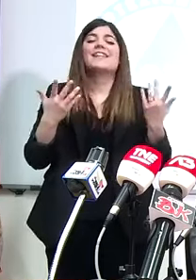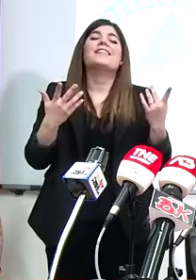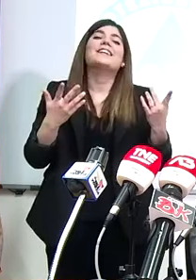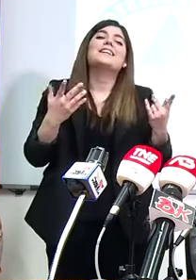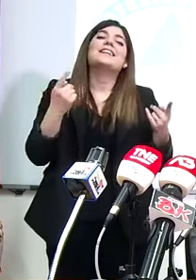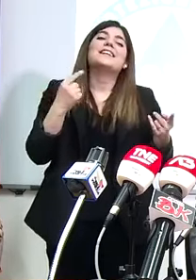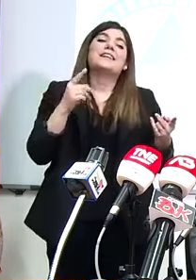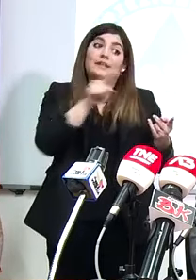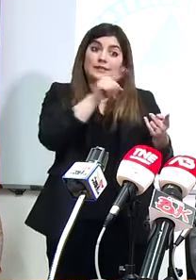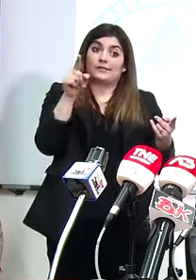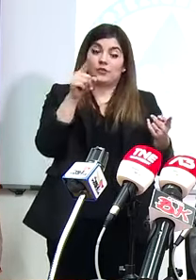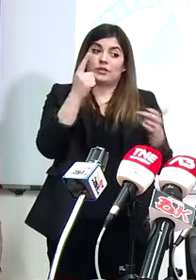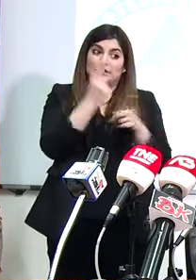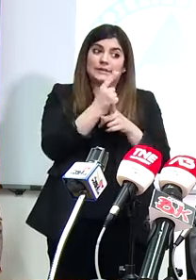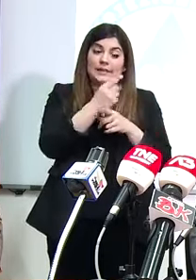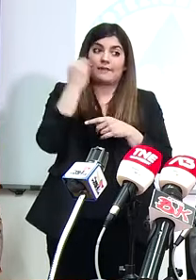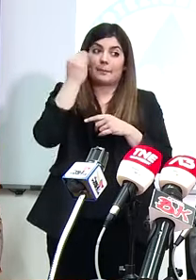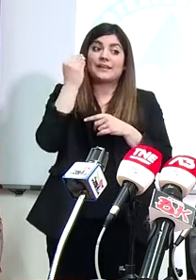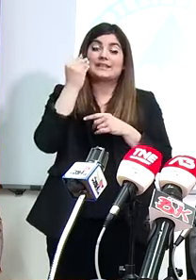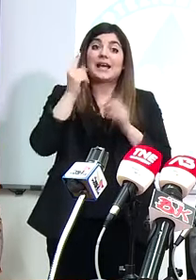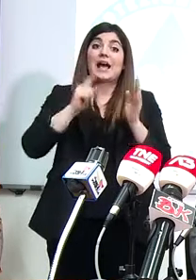impegno perché